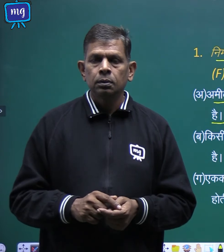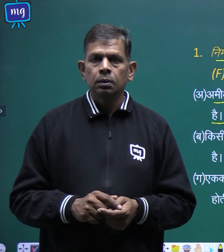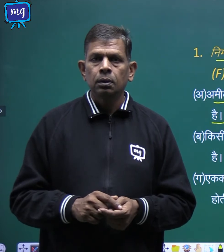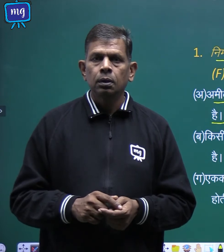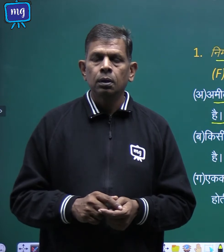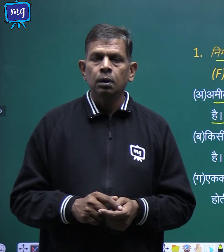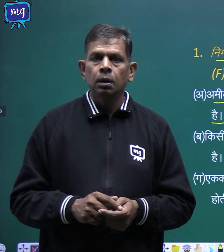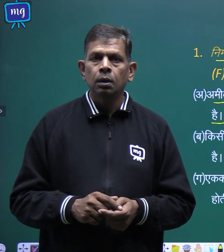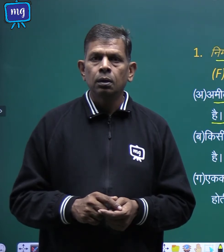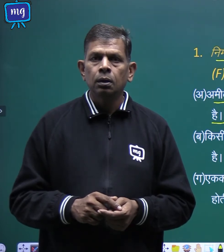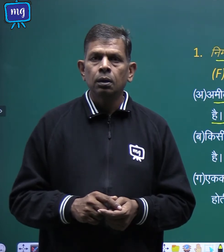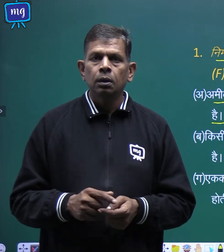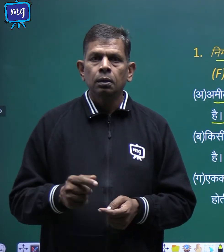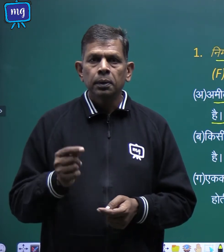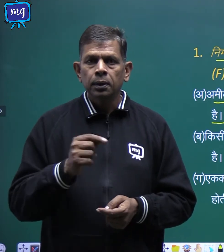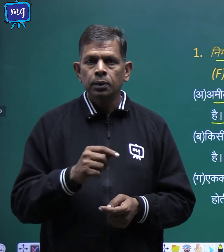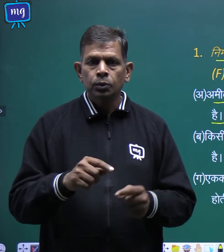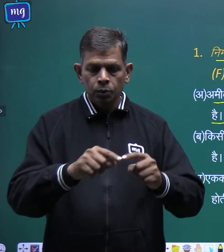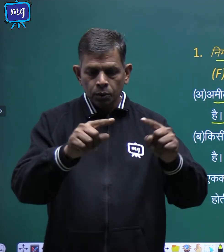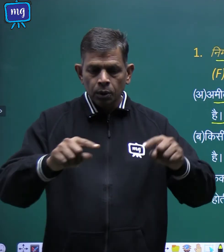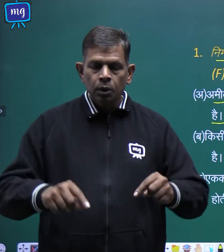अमीबा की आकृति अनियमित होती है।